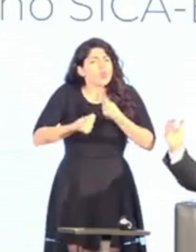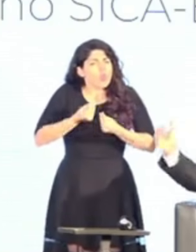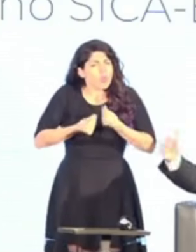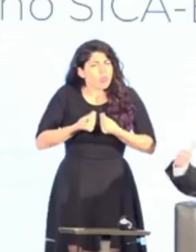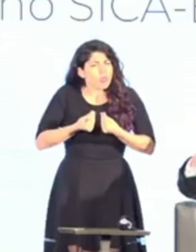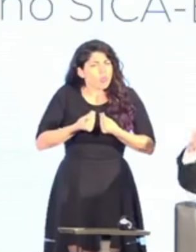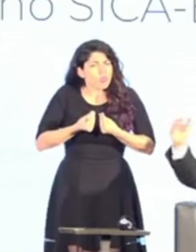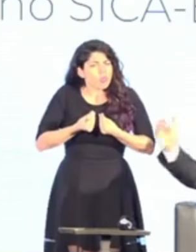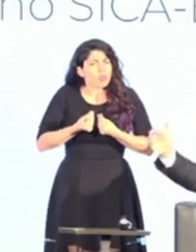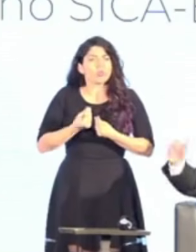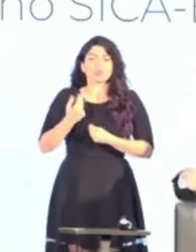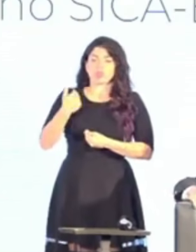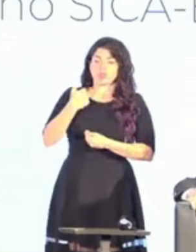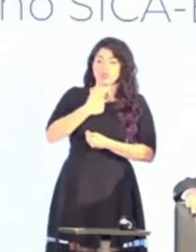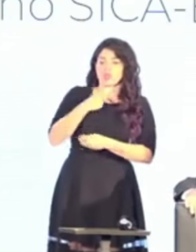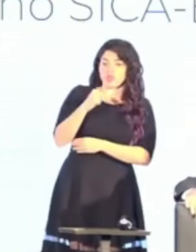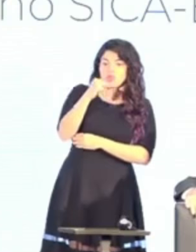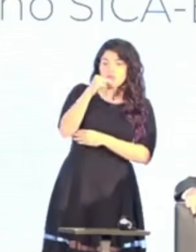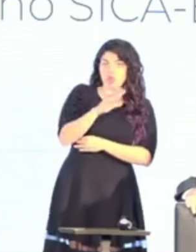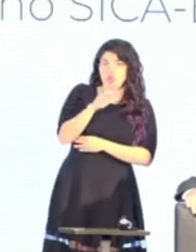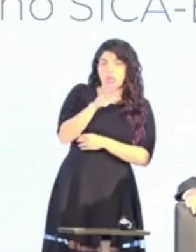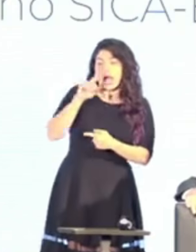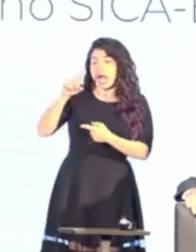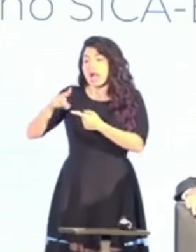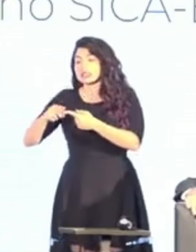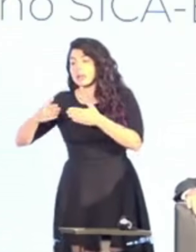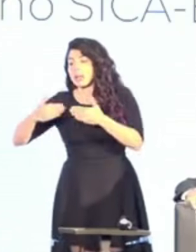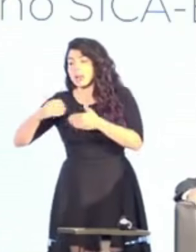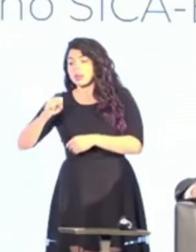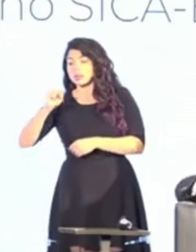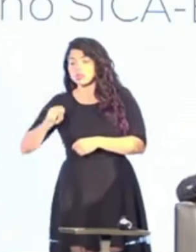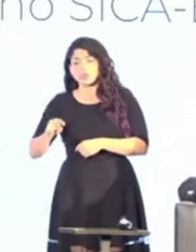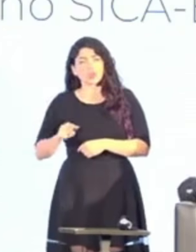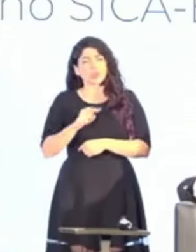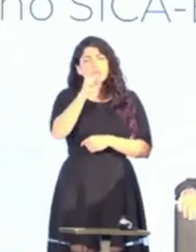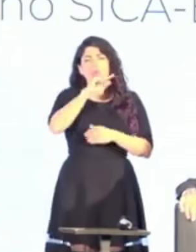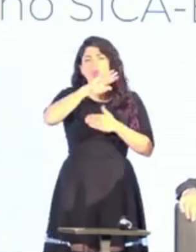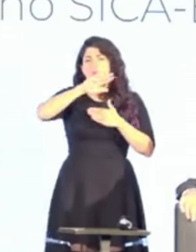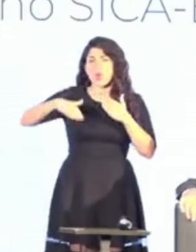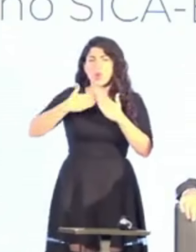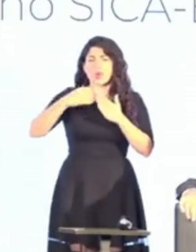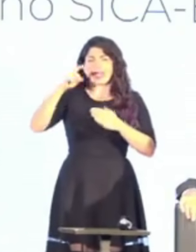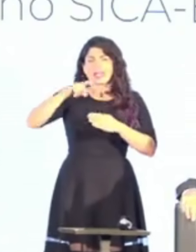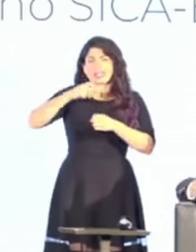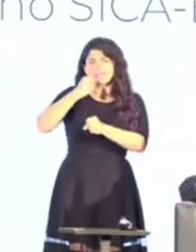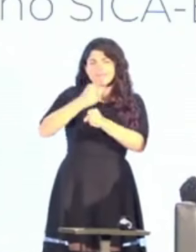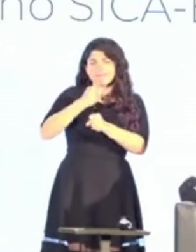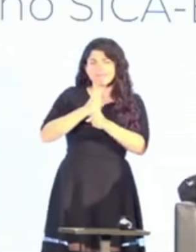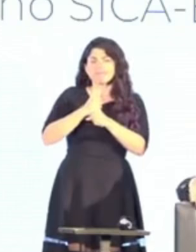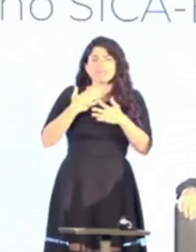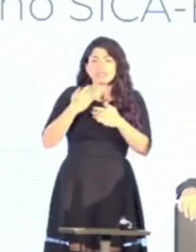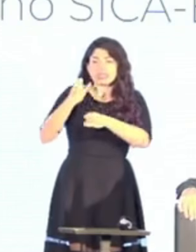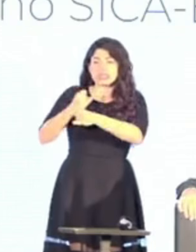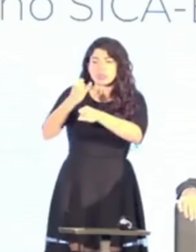tiene que venir desde nosotros que estamos más al norte hasta Panamá que está más al sur, y todos tenemos que trabajar en el